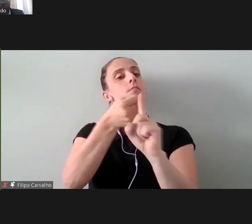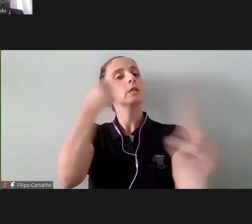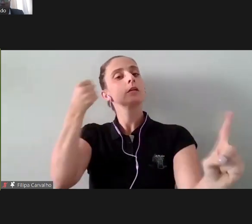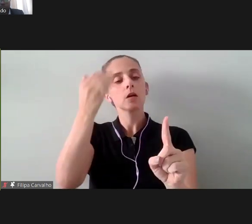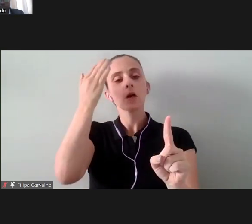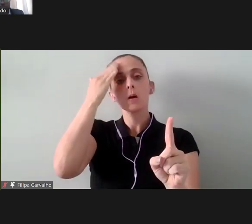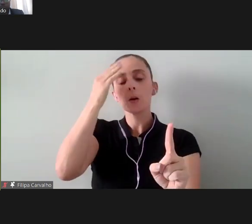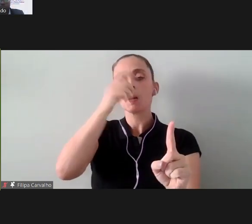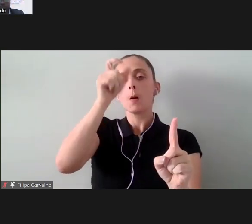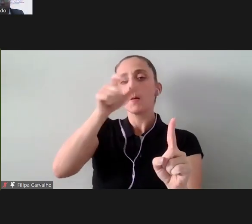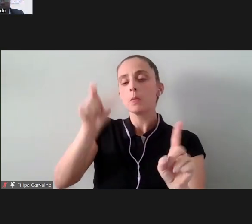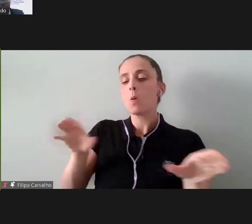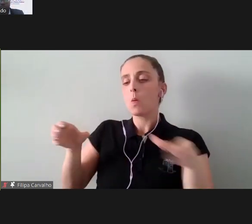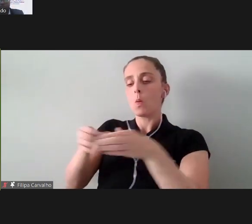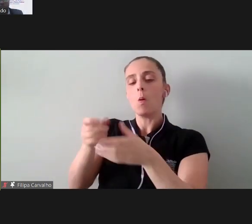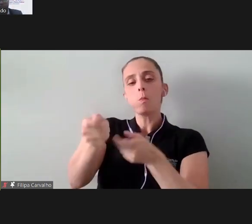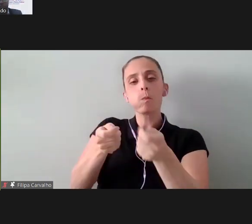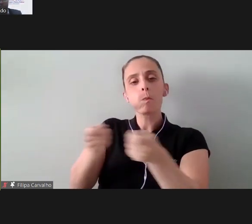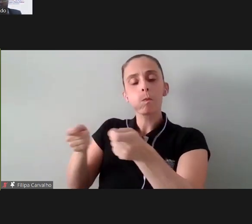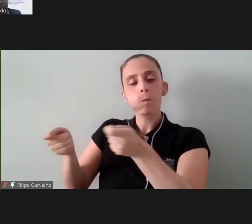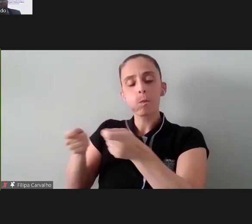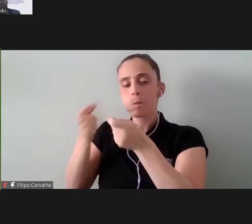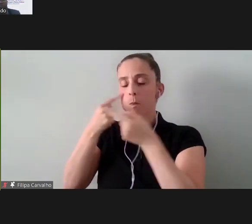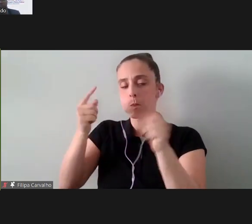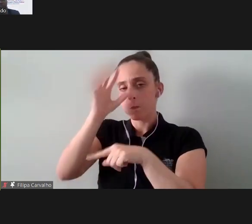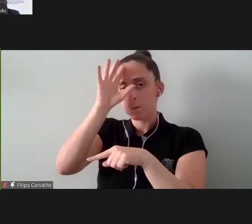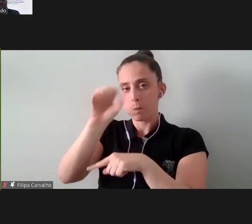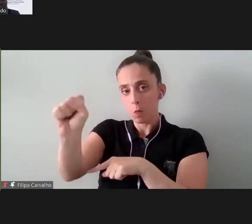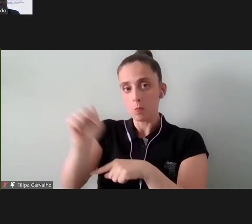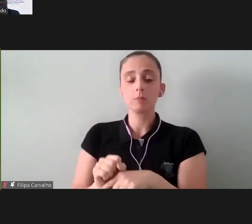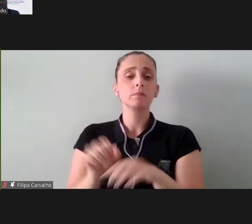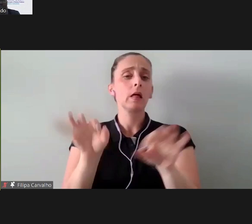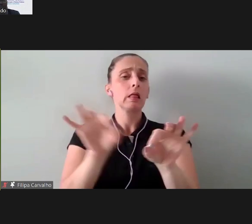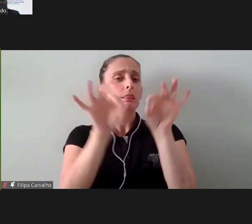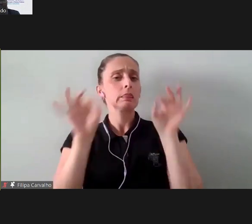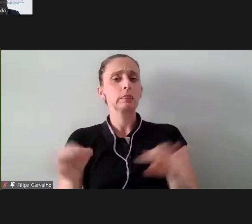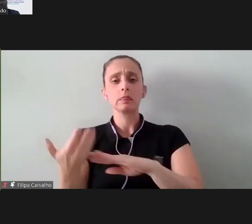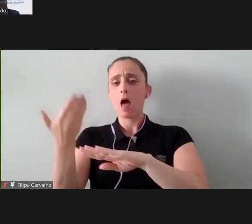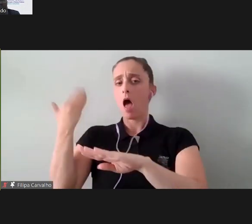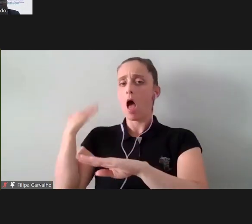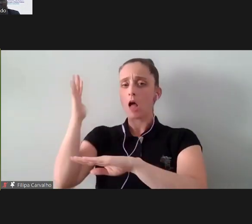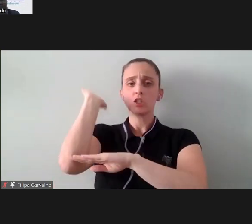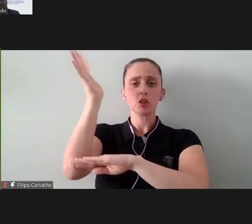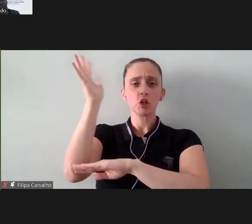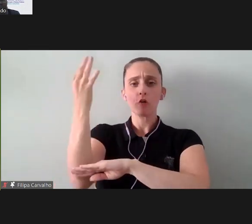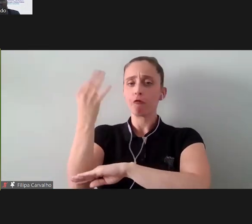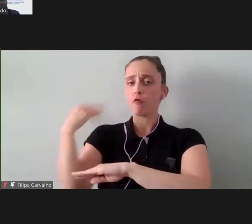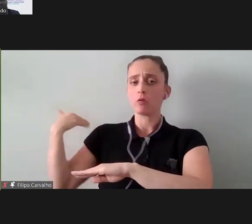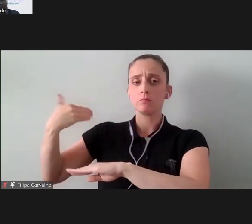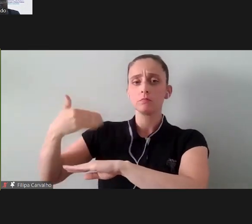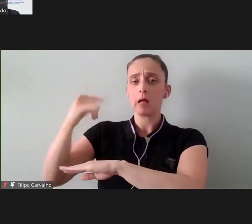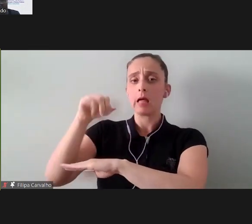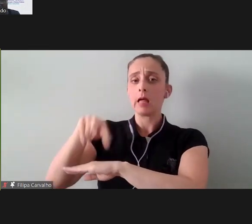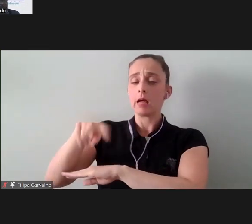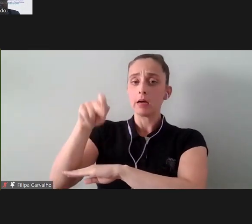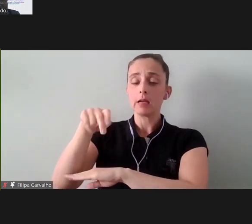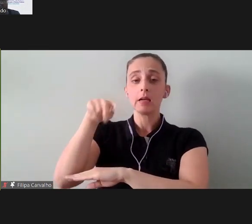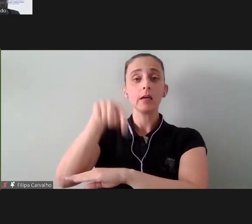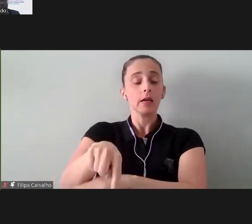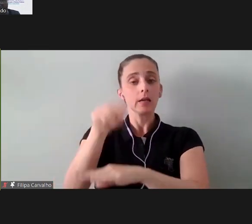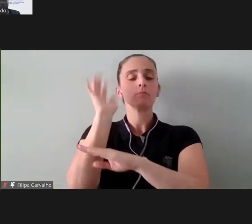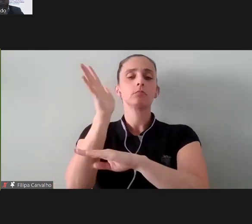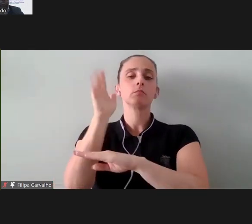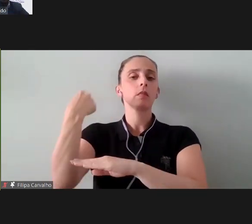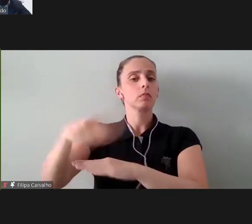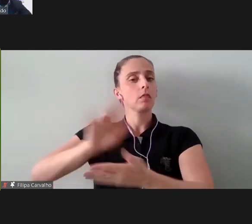de pessoas, equipas e organizações públicas. À semelhança das anteriores conferências organizadas pelo INA, esta sessão terá interpretação